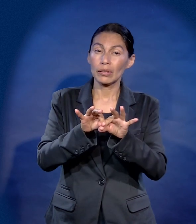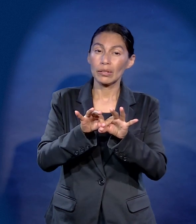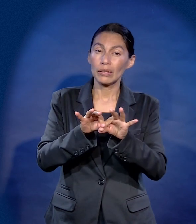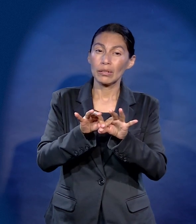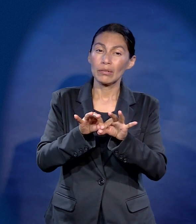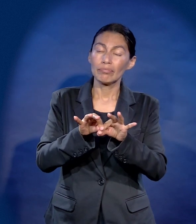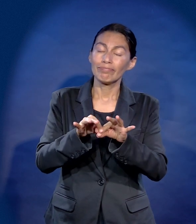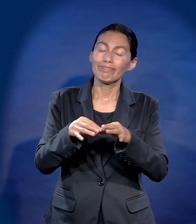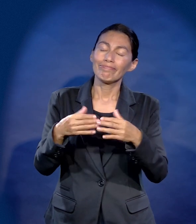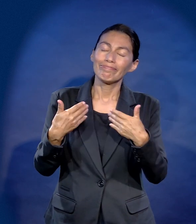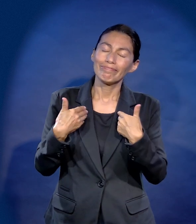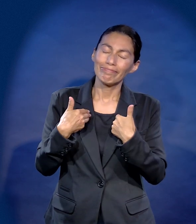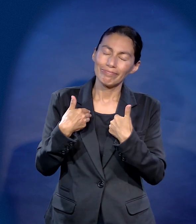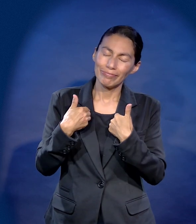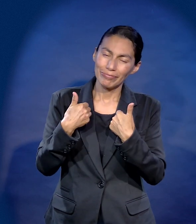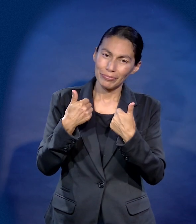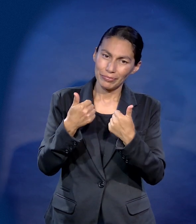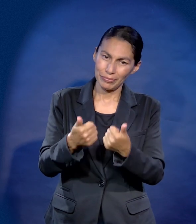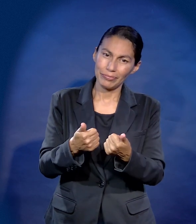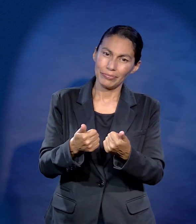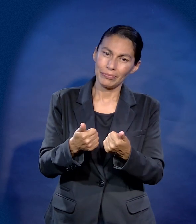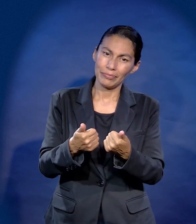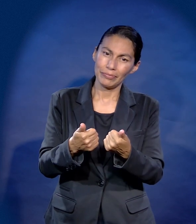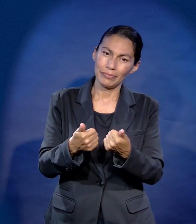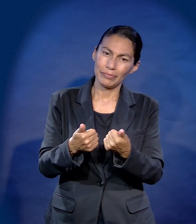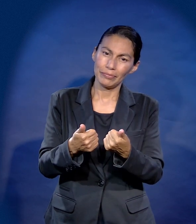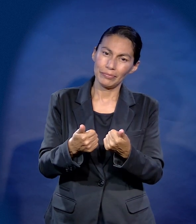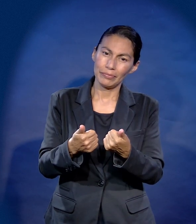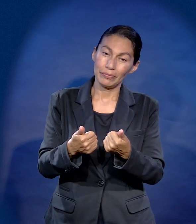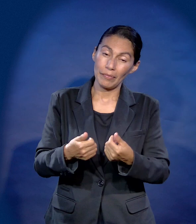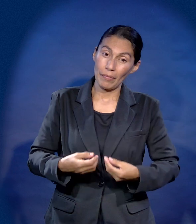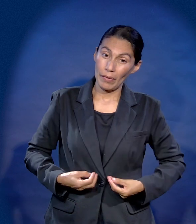que es importante entender el manual de la vida.